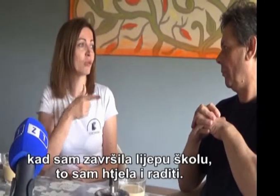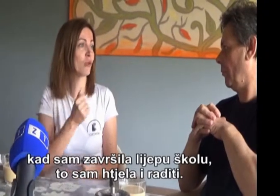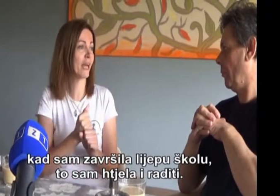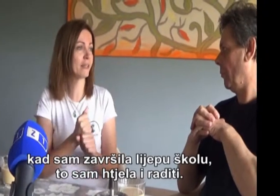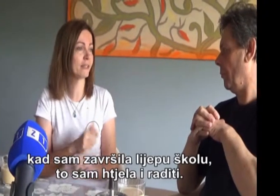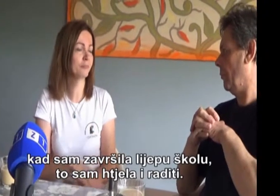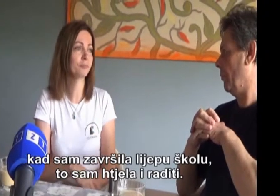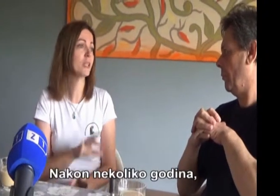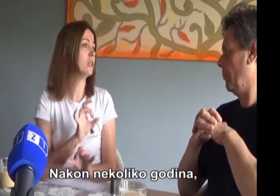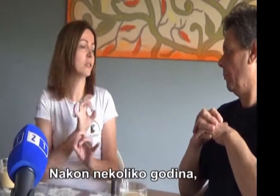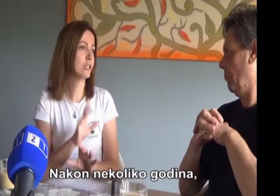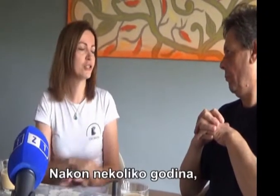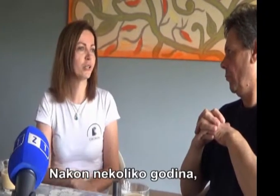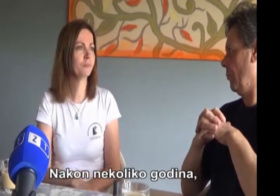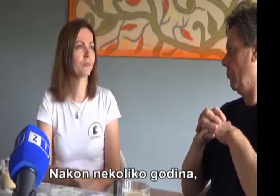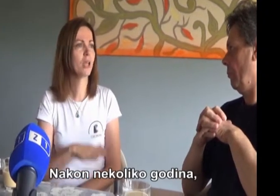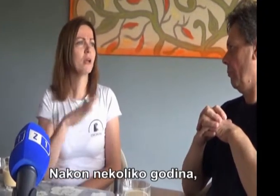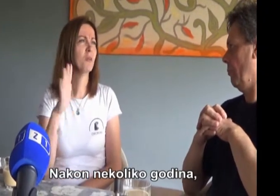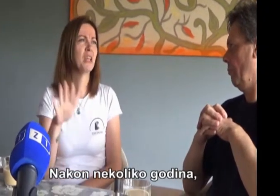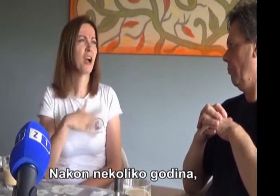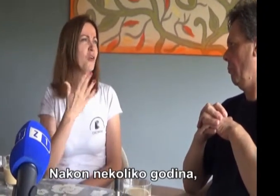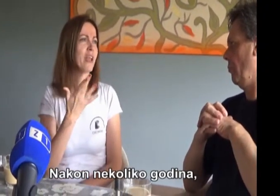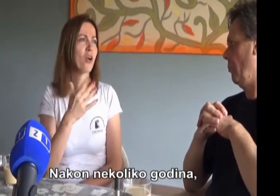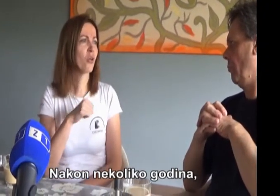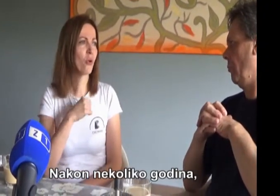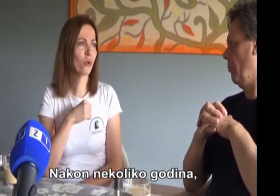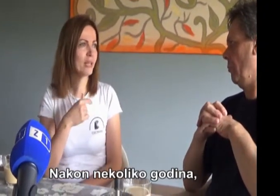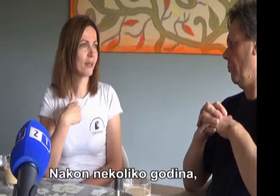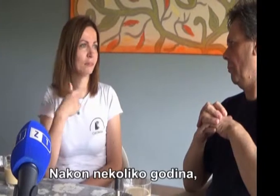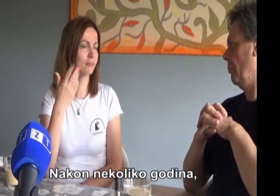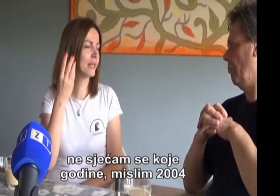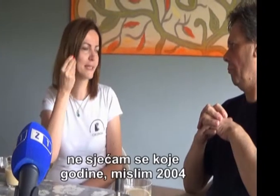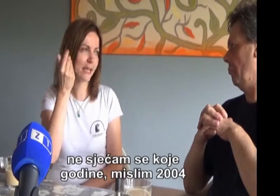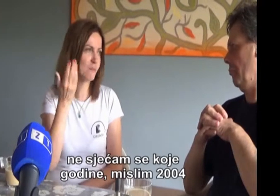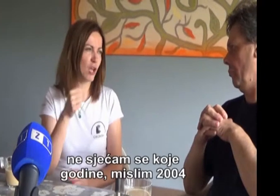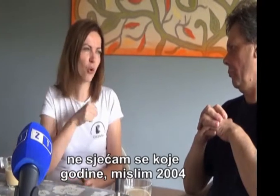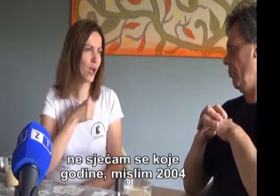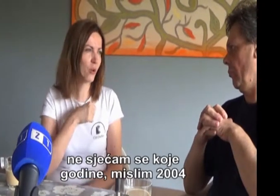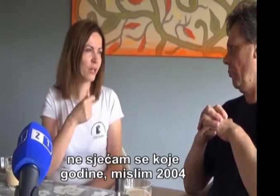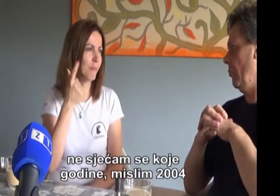sam to raditi. Ništa. Nakon nekoliko godina, ne sjećam se koje godine,